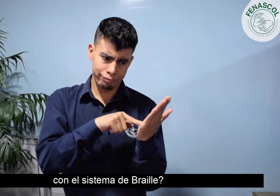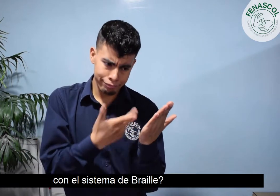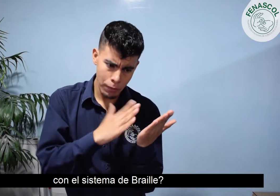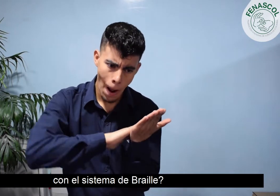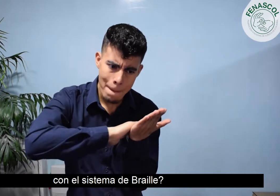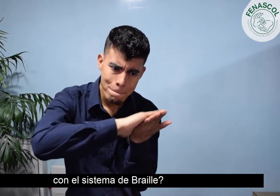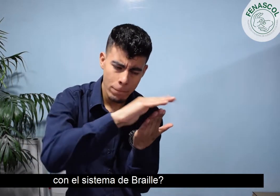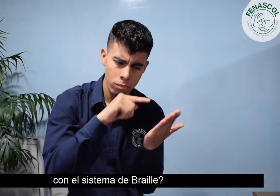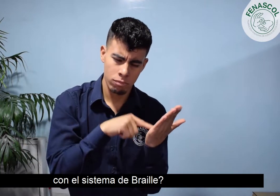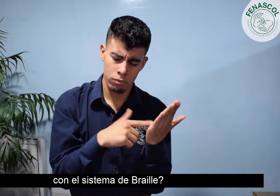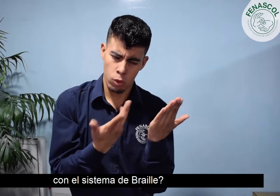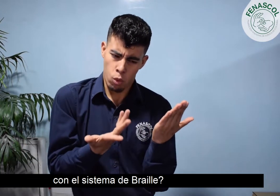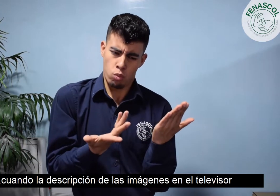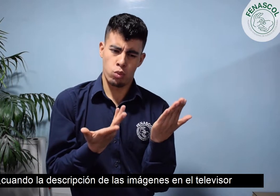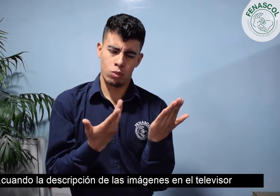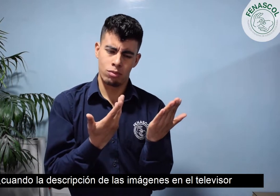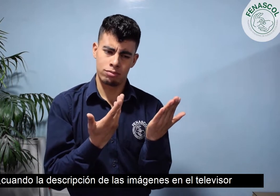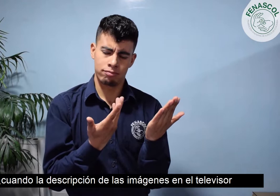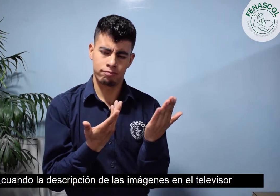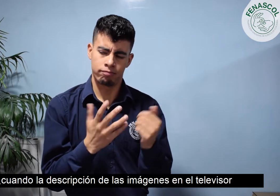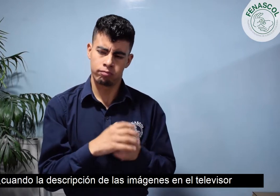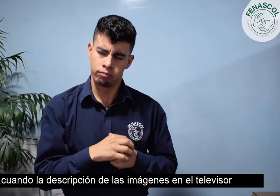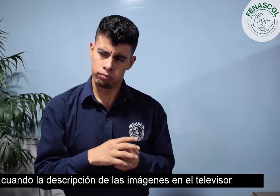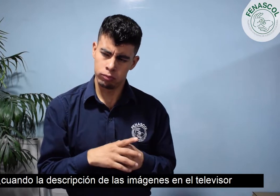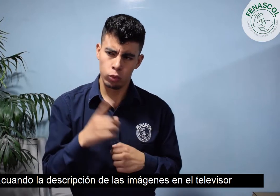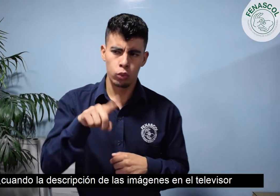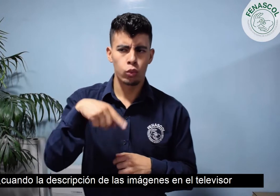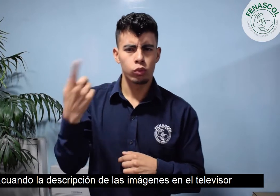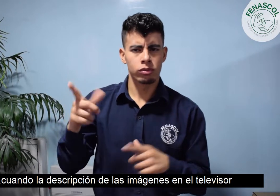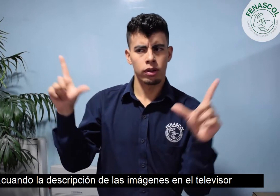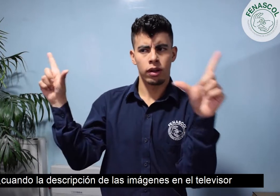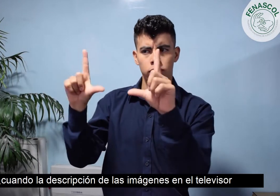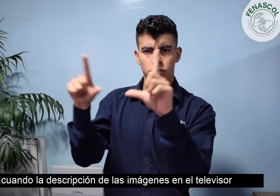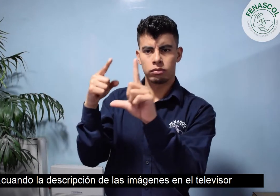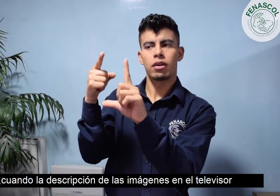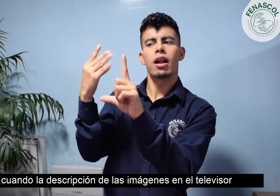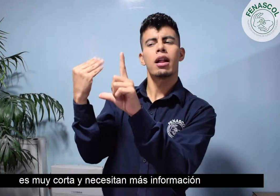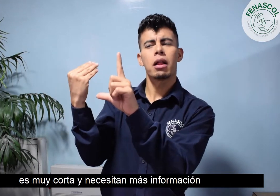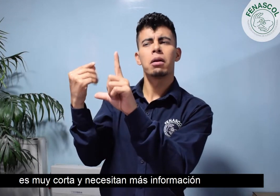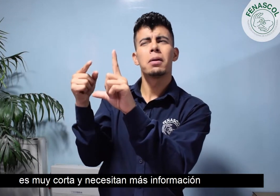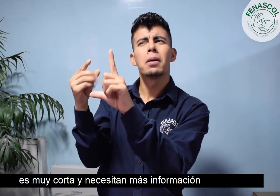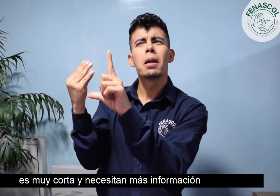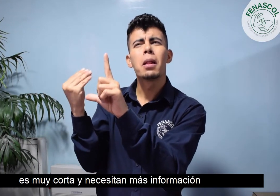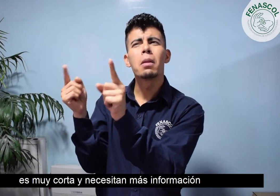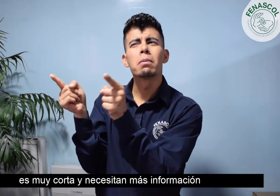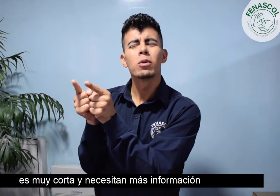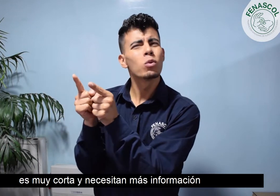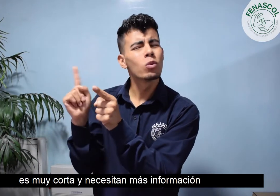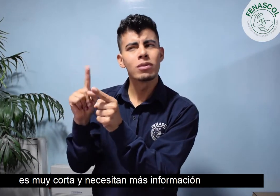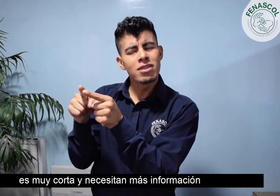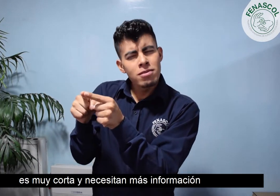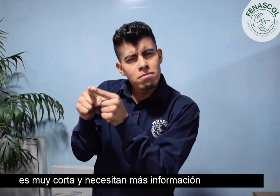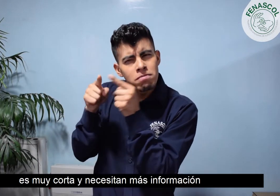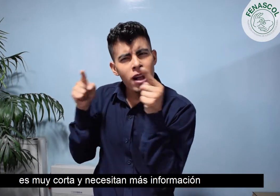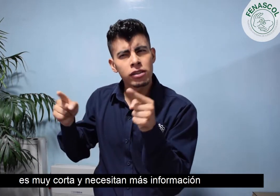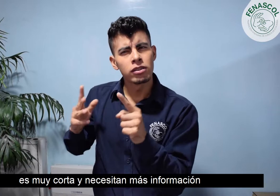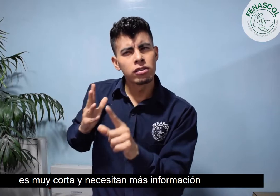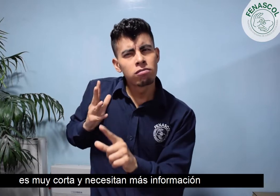sistema braille o cuando la descripción de las imágenes en televisión es muy corta y necesitan más información